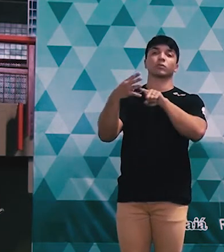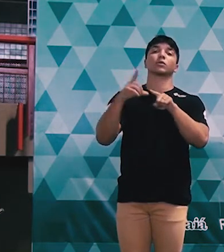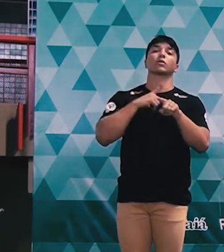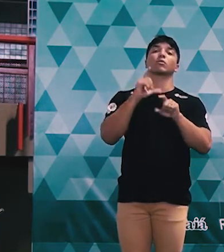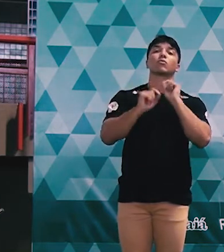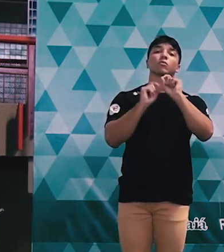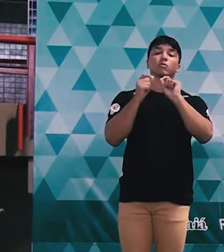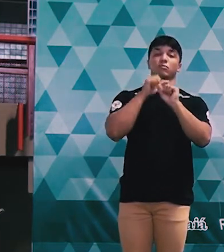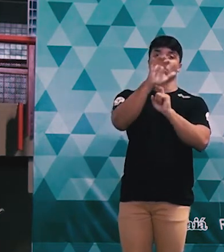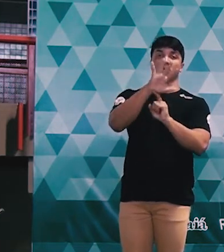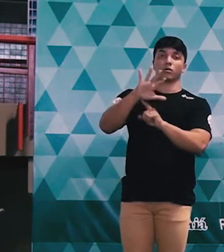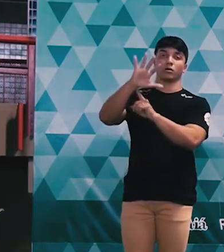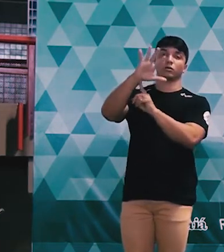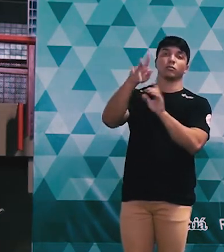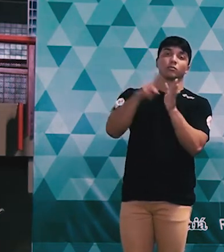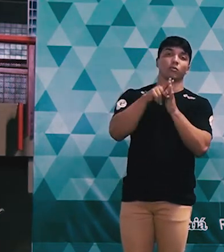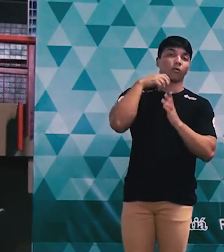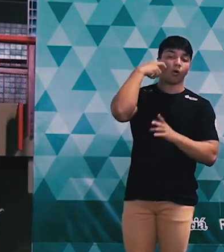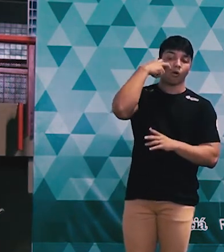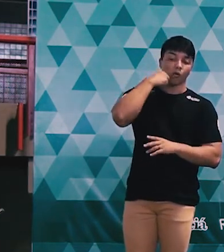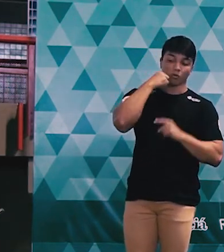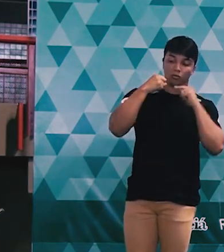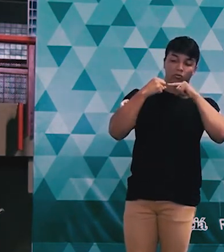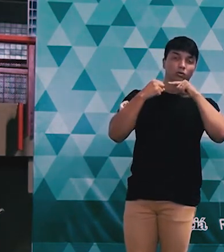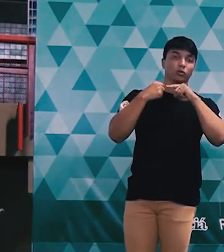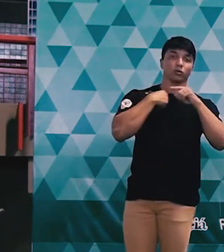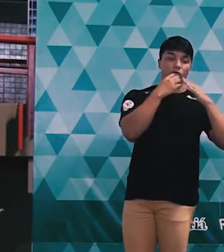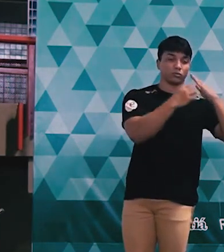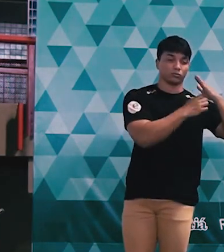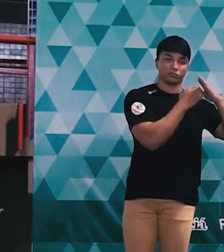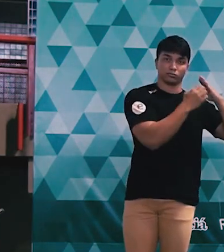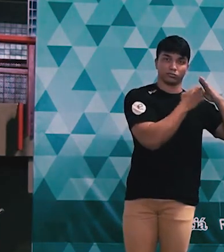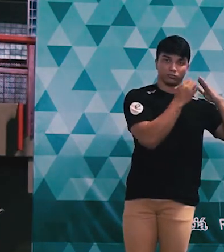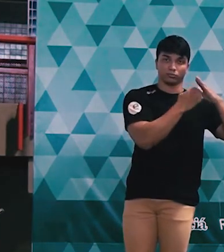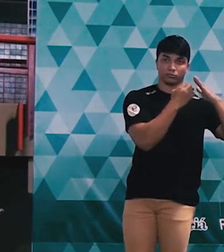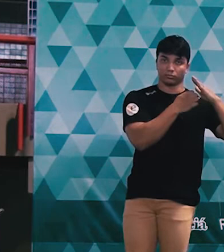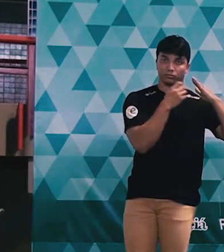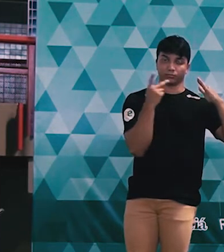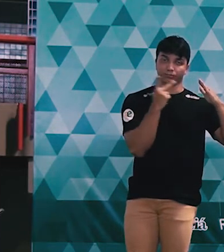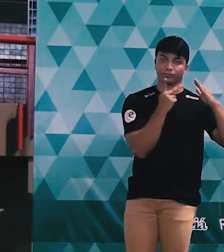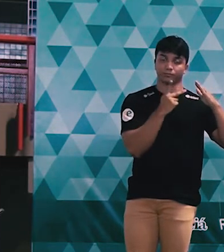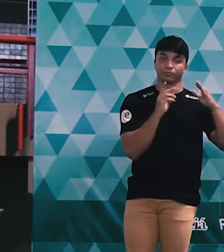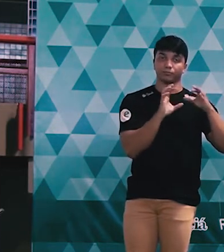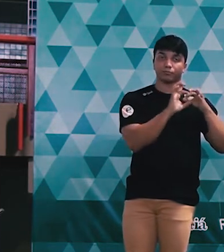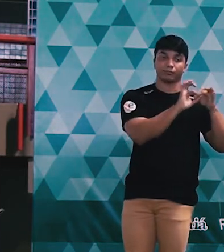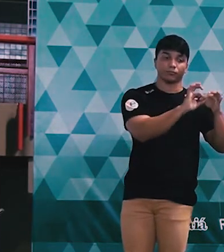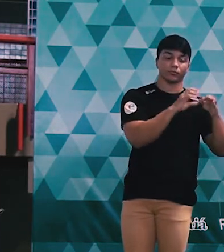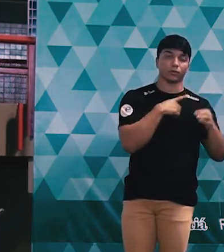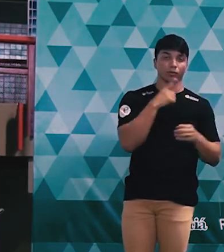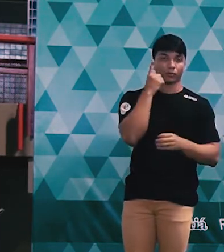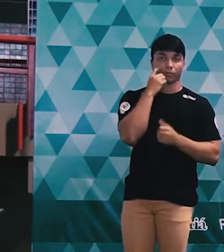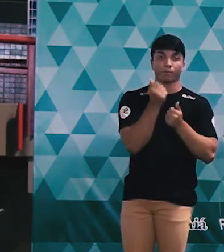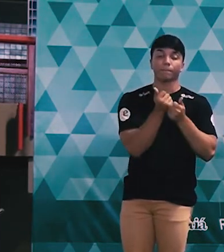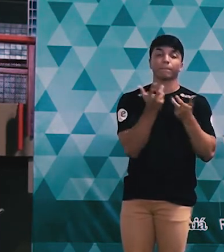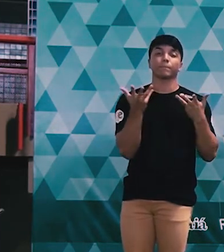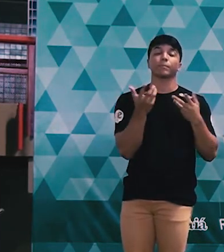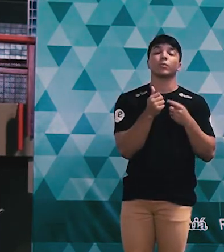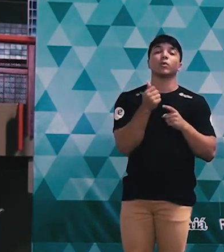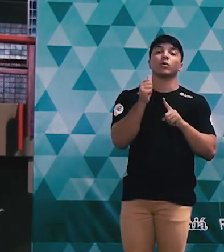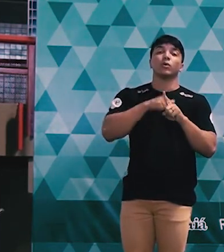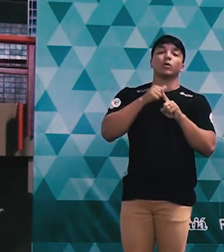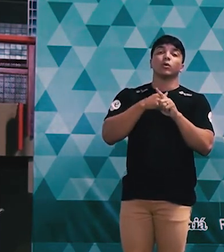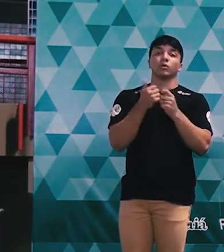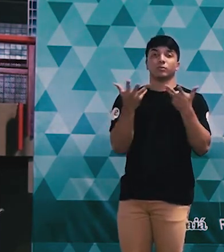mostra o lucro que uma determinada empresa teve a cada um dos meses. 1, 2, 3, 4, 5, 6, 7 meses,